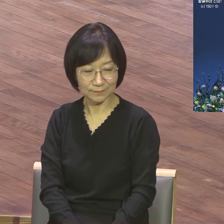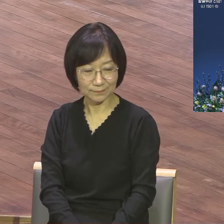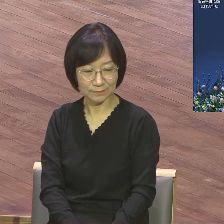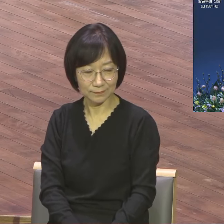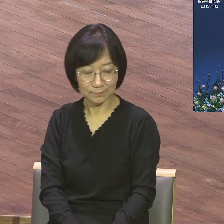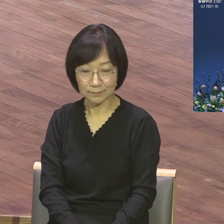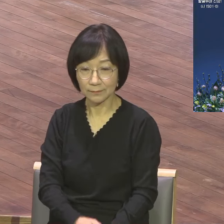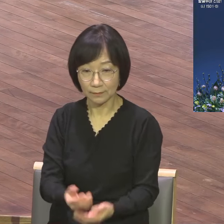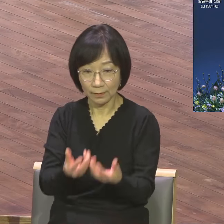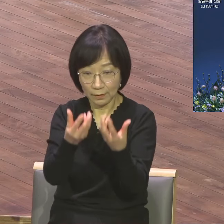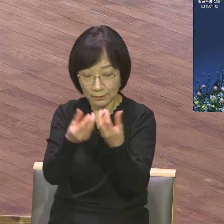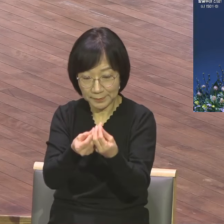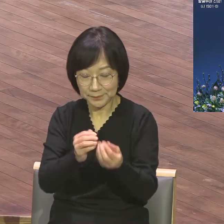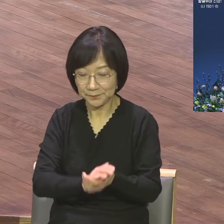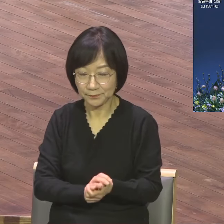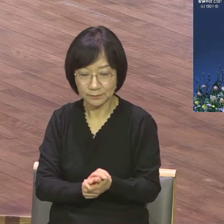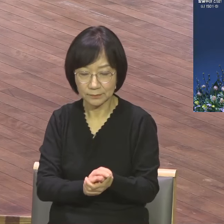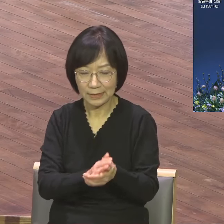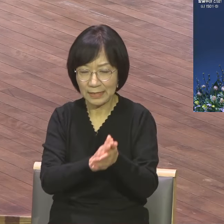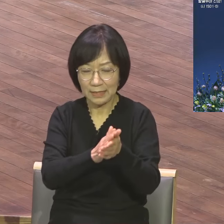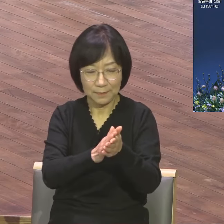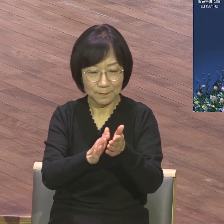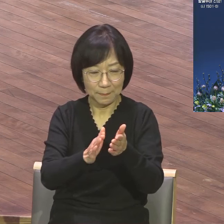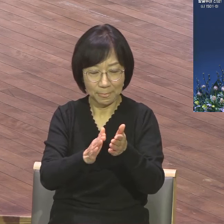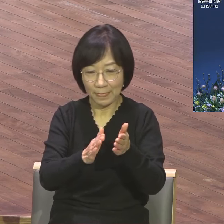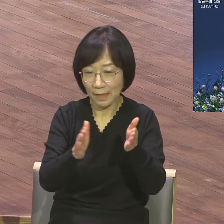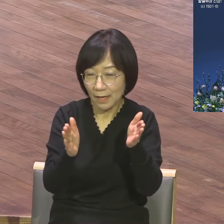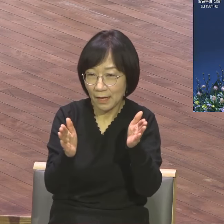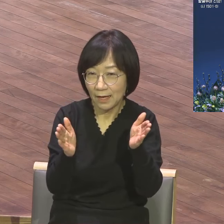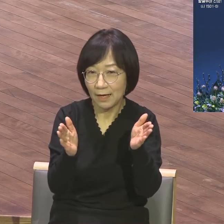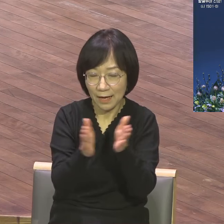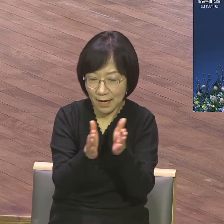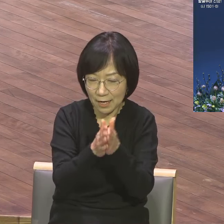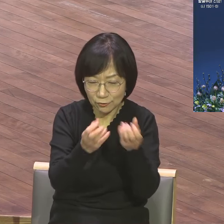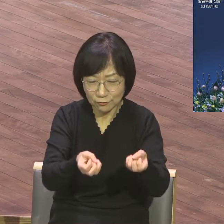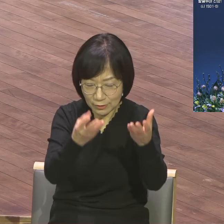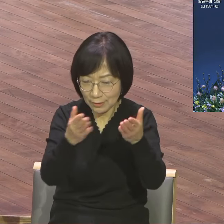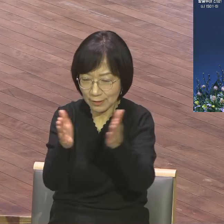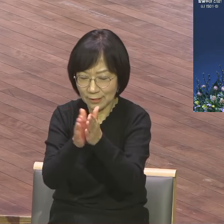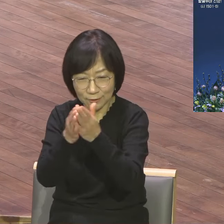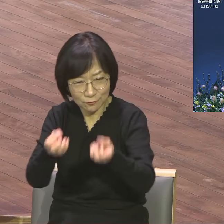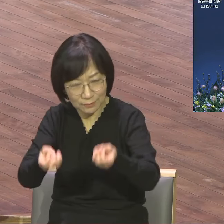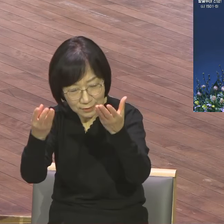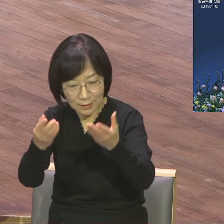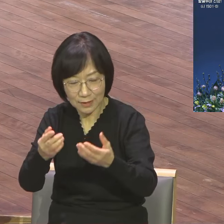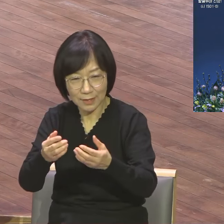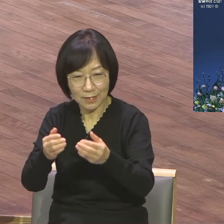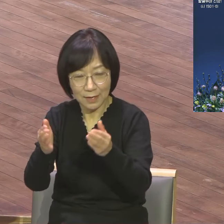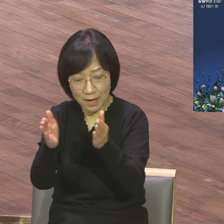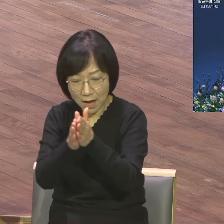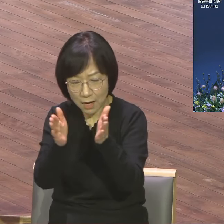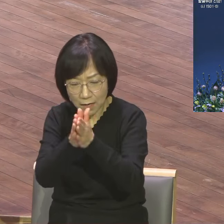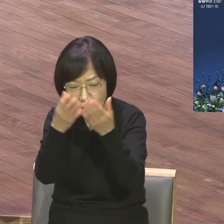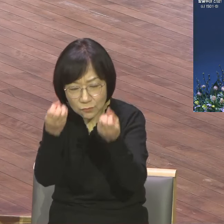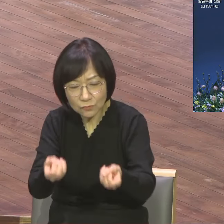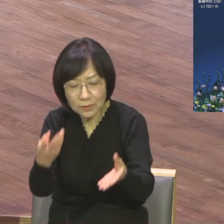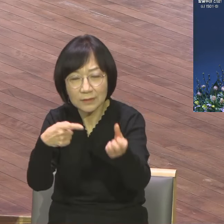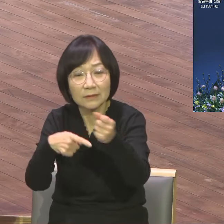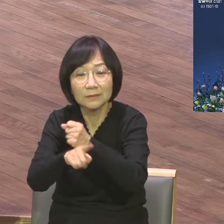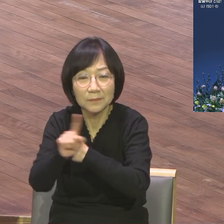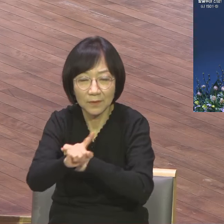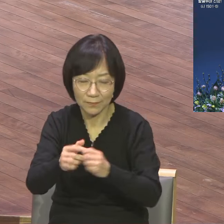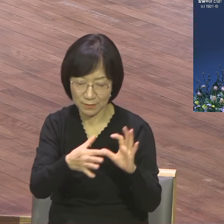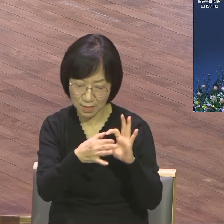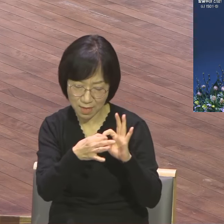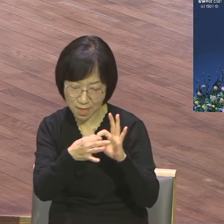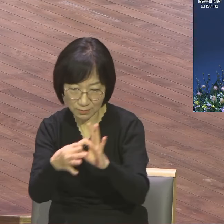매우 강렬하게 그런 뜻이 있어요. 계속해서 매우 강렬하게. 그래서 할렐루야는 문자적으로